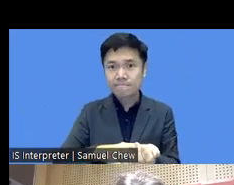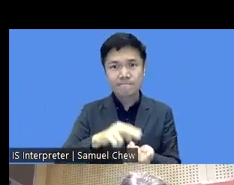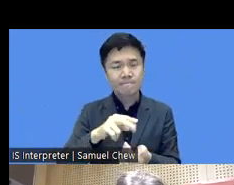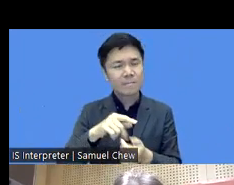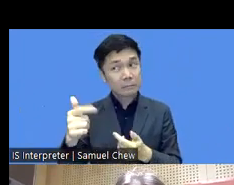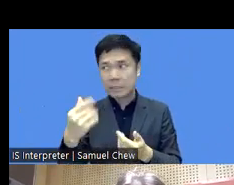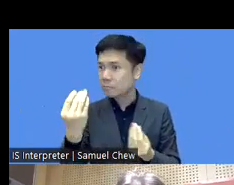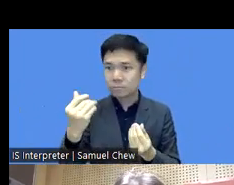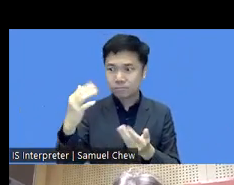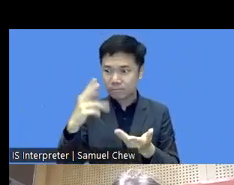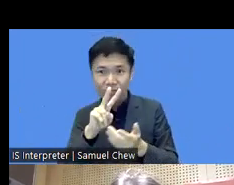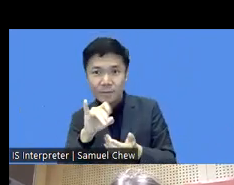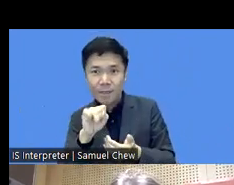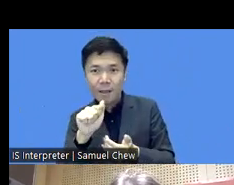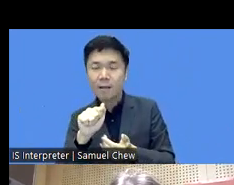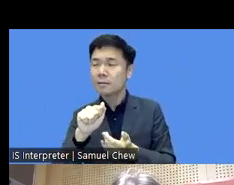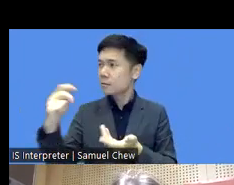su participación a tiempo,